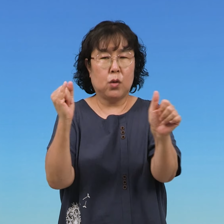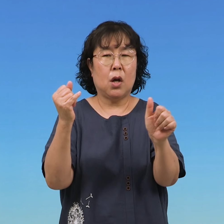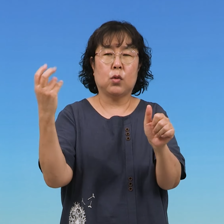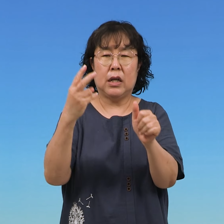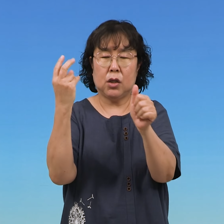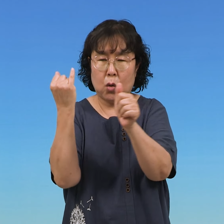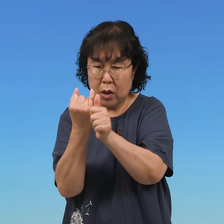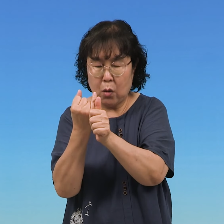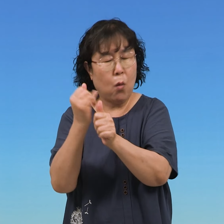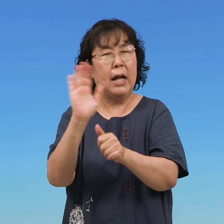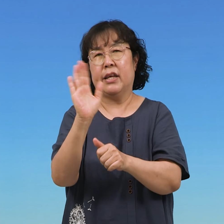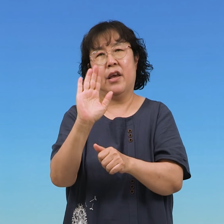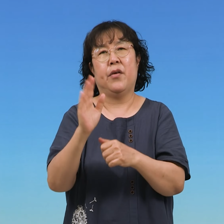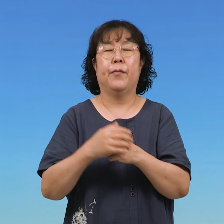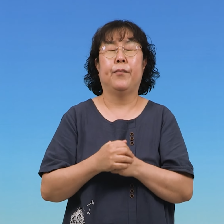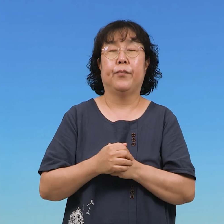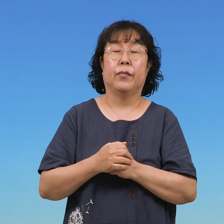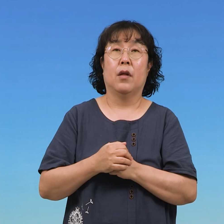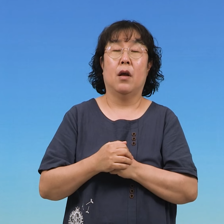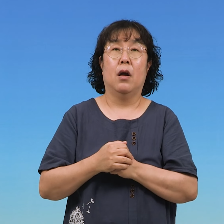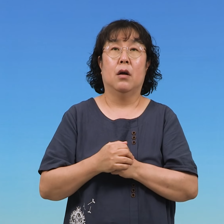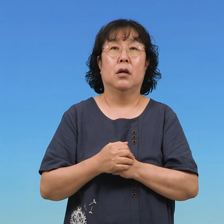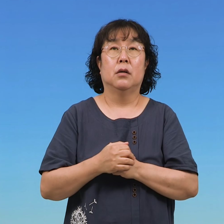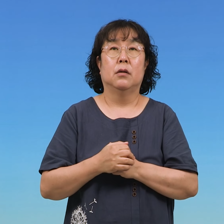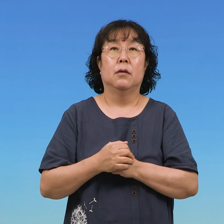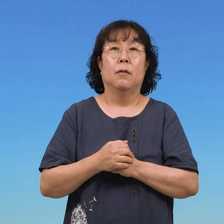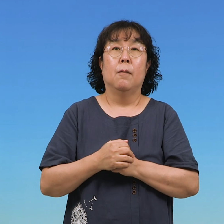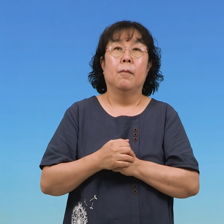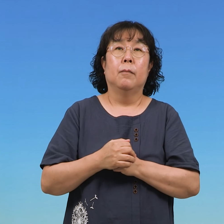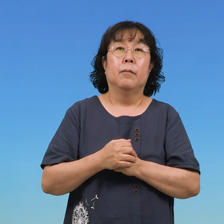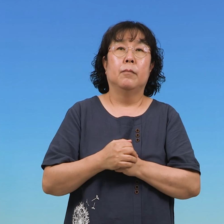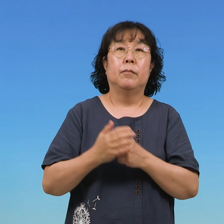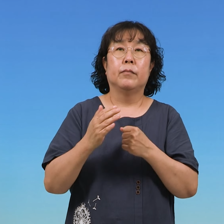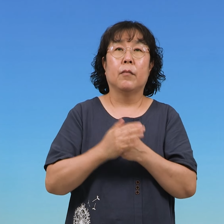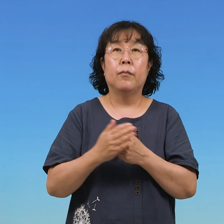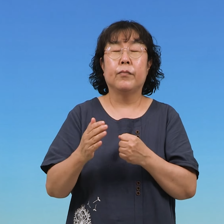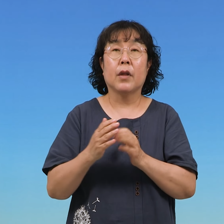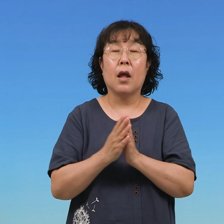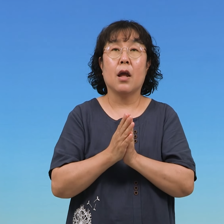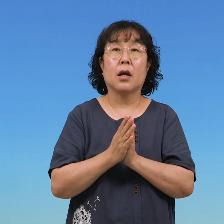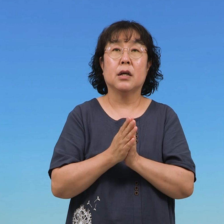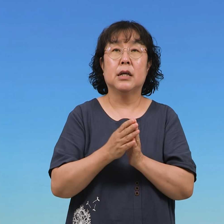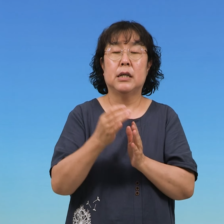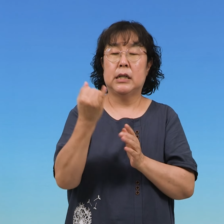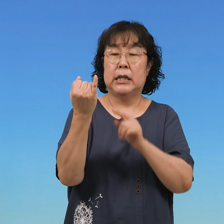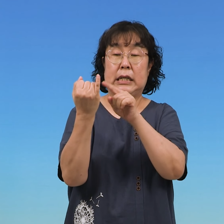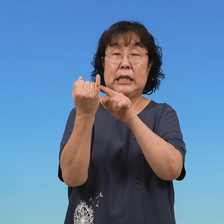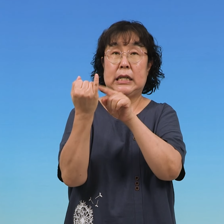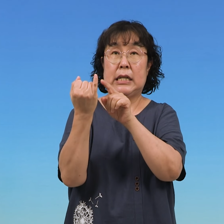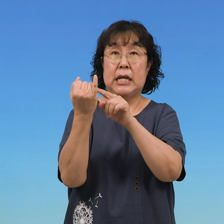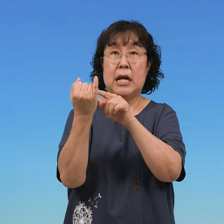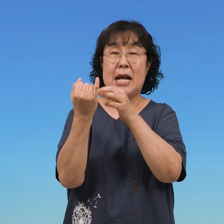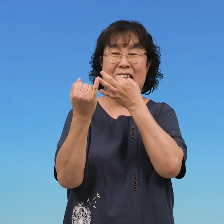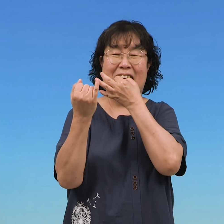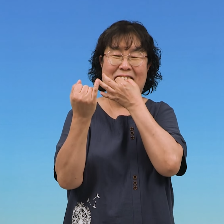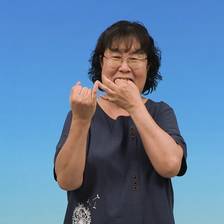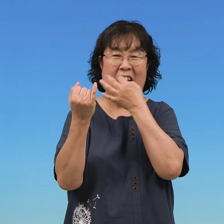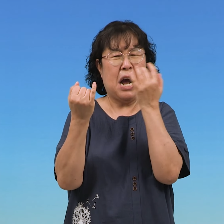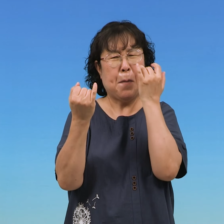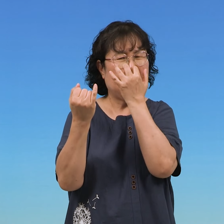공감이 되는 거예요. 그래서 이제 이 수가성 여인은 우리가 생각하는 것처럼 욕망에 눈이